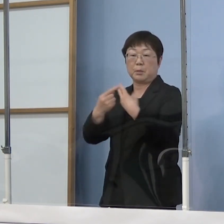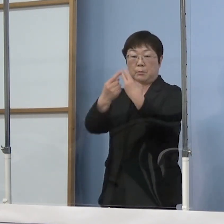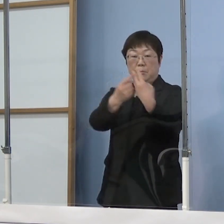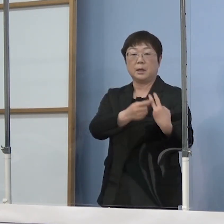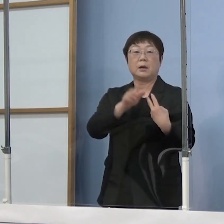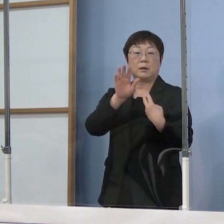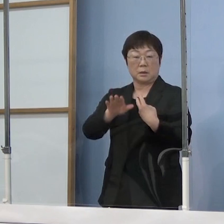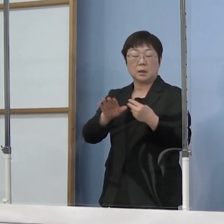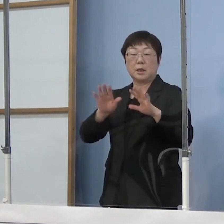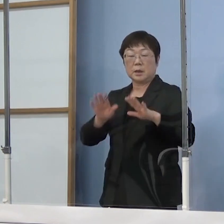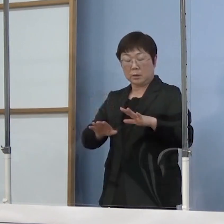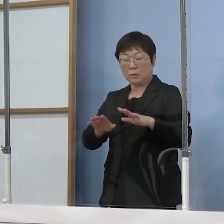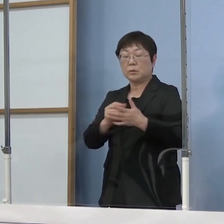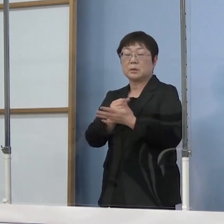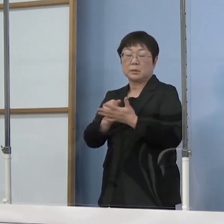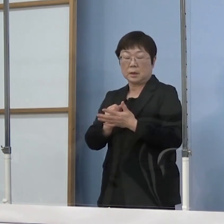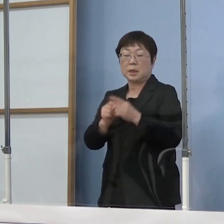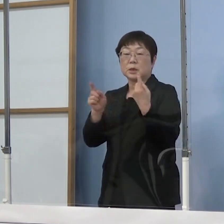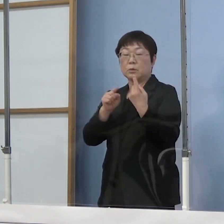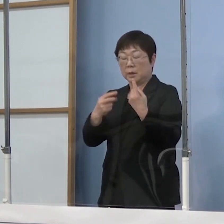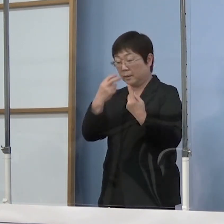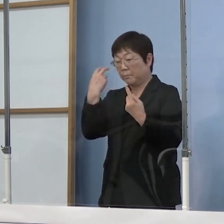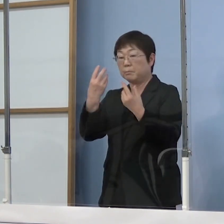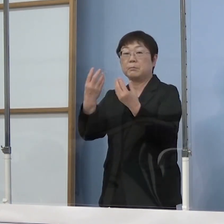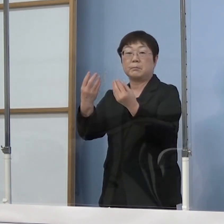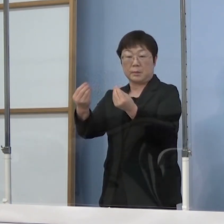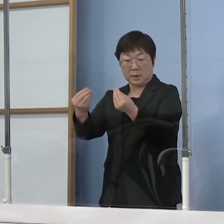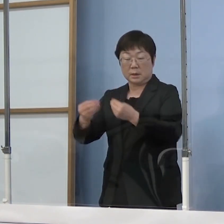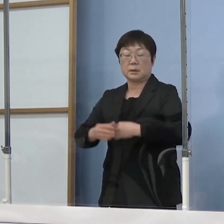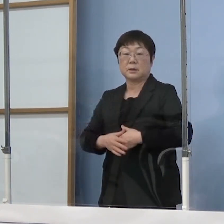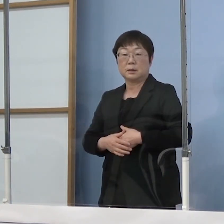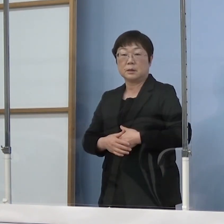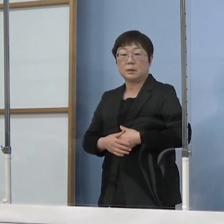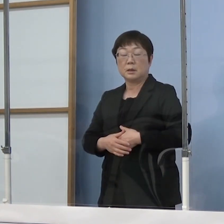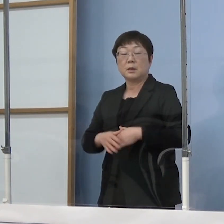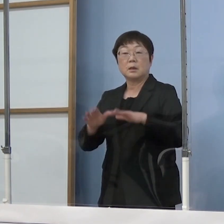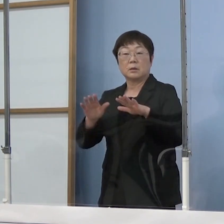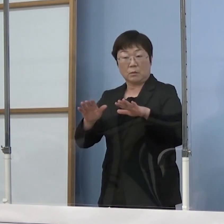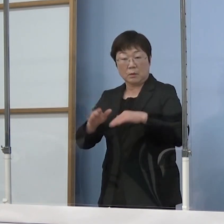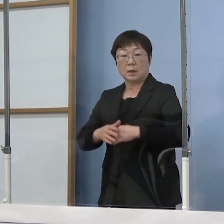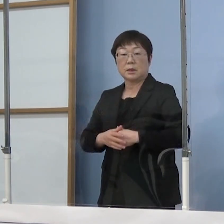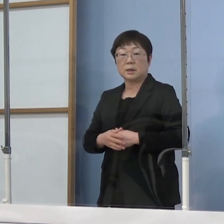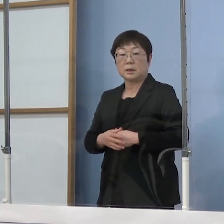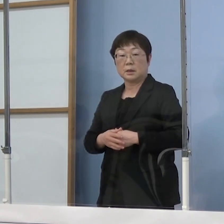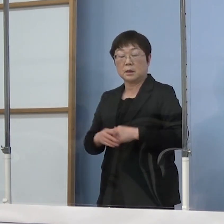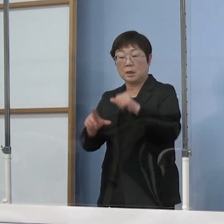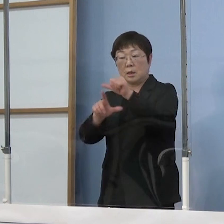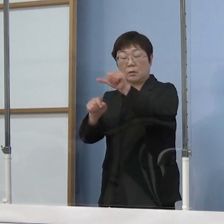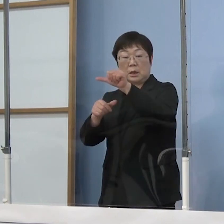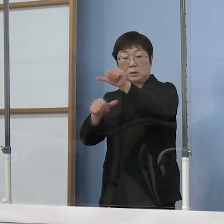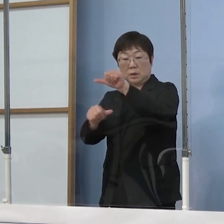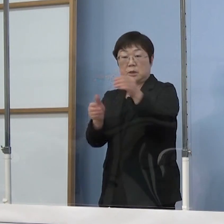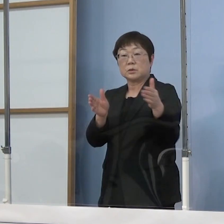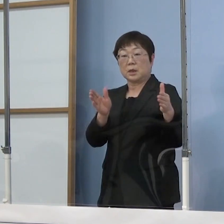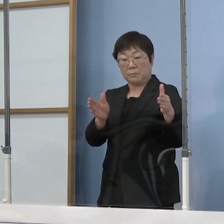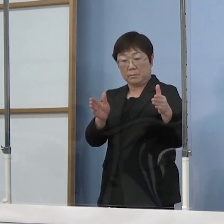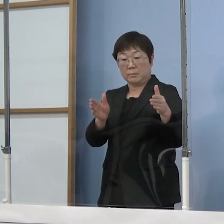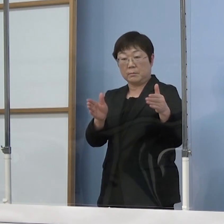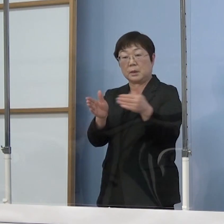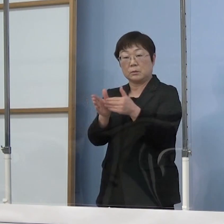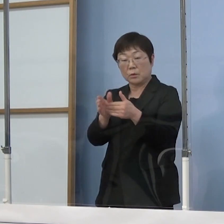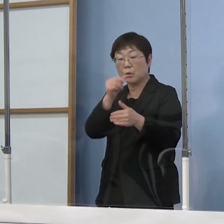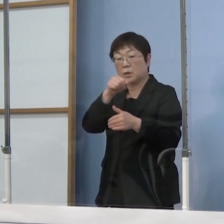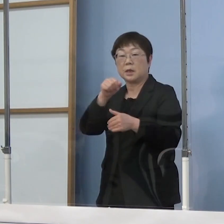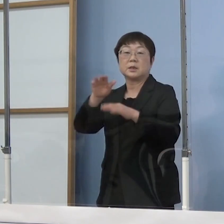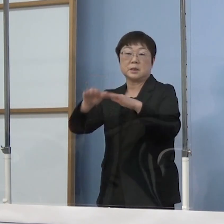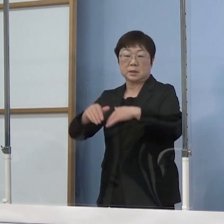一人陽性が見つかったということですね。あれを今回実は5月の5日までの予